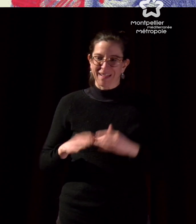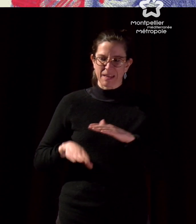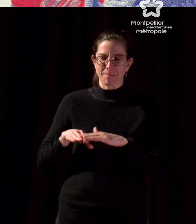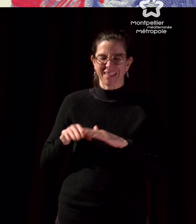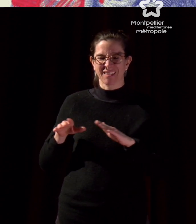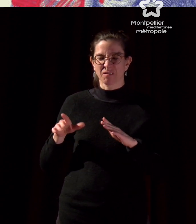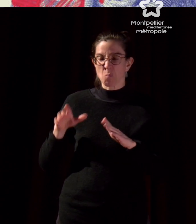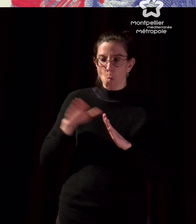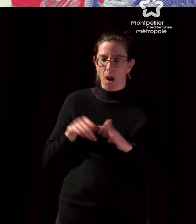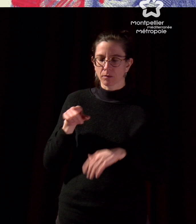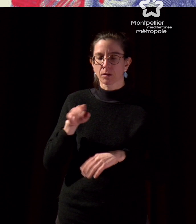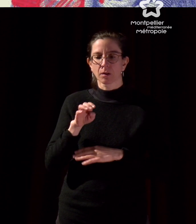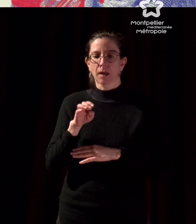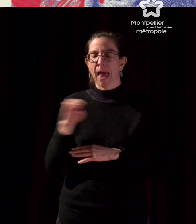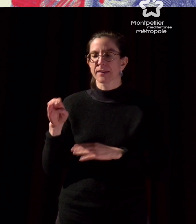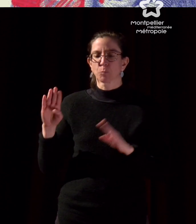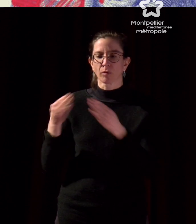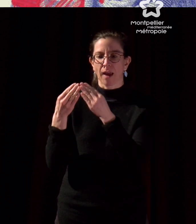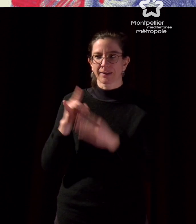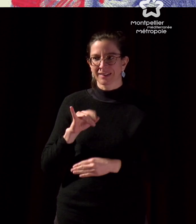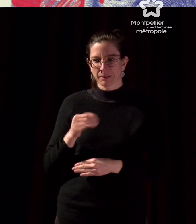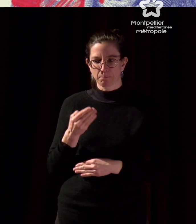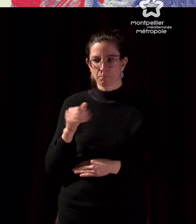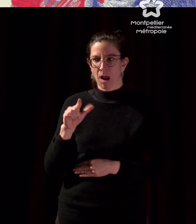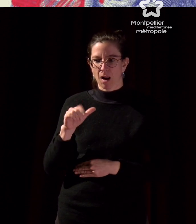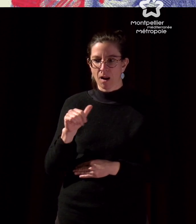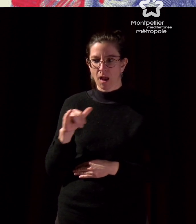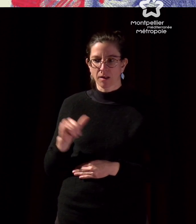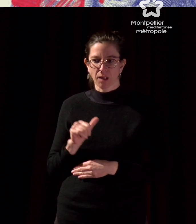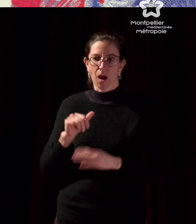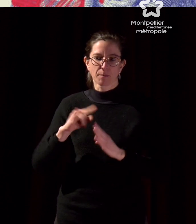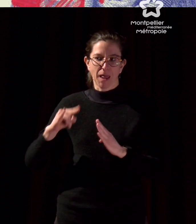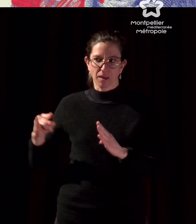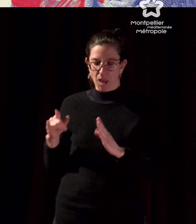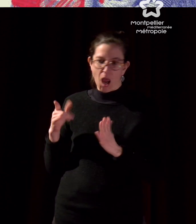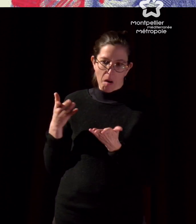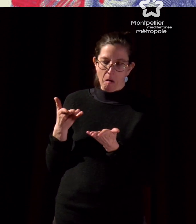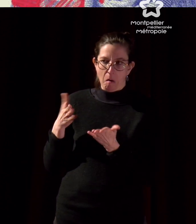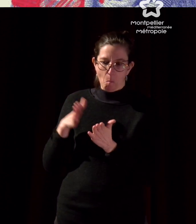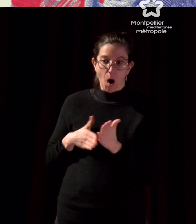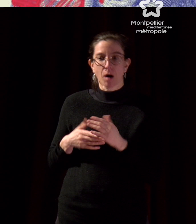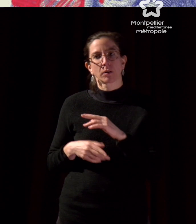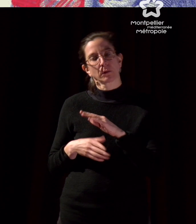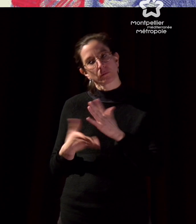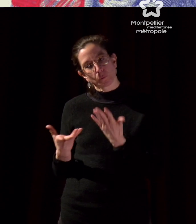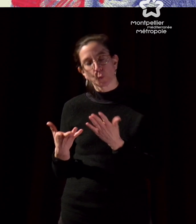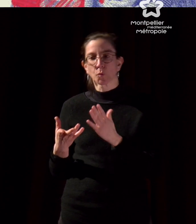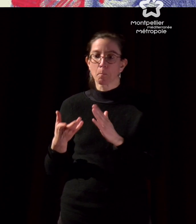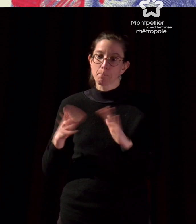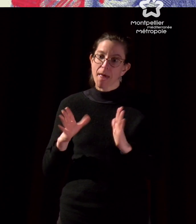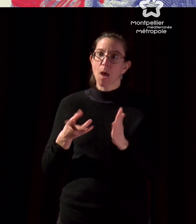les populations européennes, on trouve très peu d'ADN de Denisovien. Par contre, on en trouve dans les